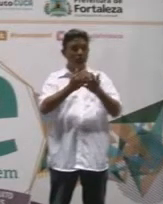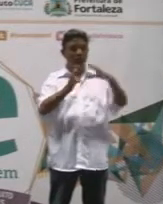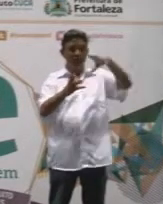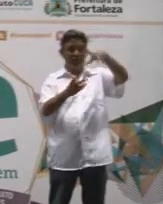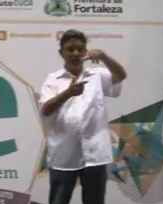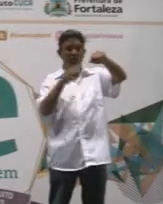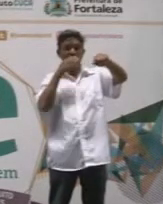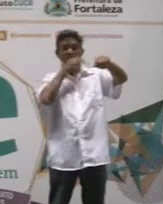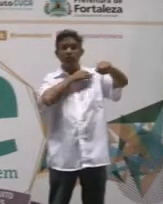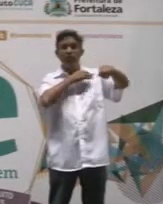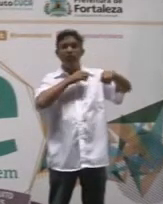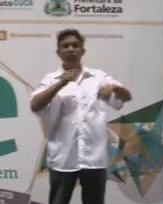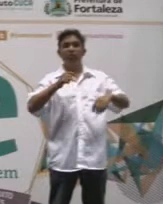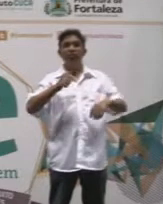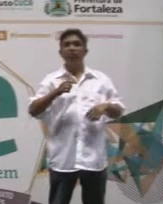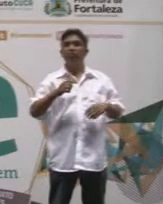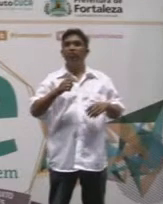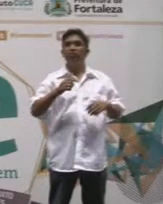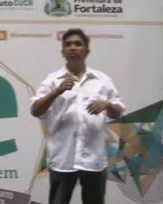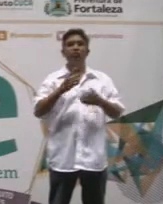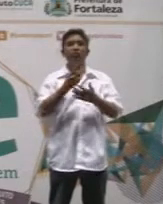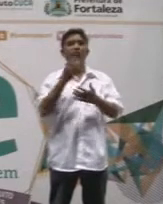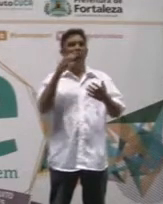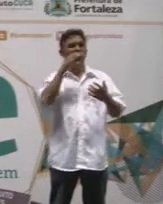na Terra. A temperatura da Terra.